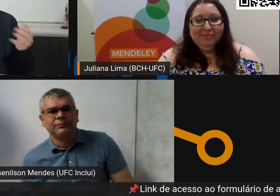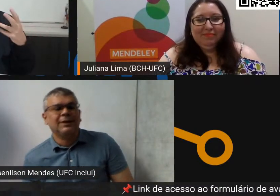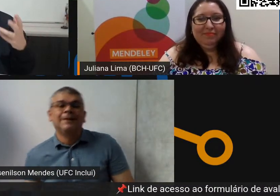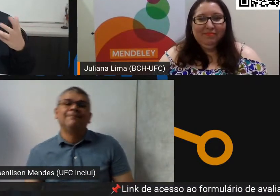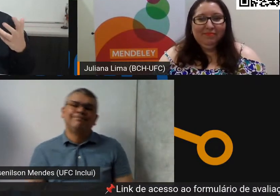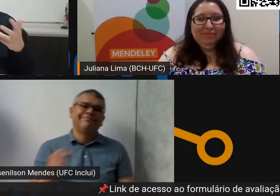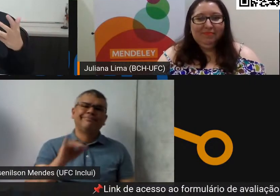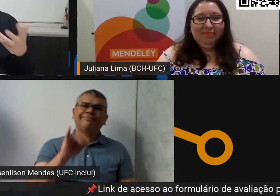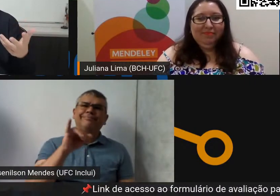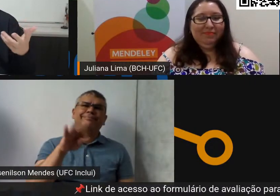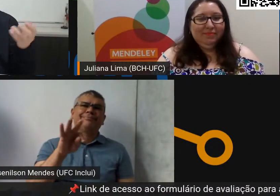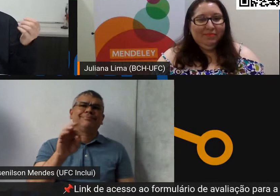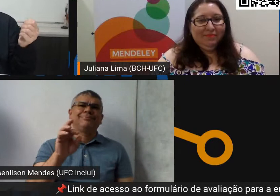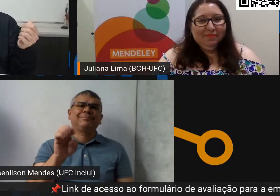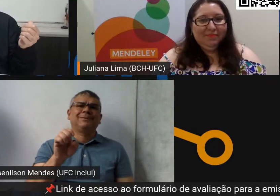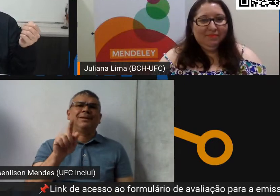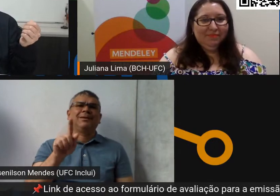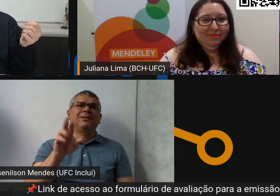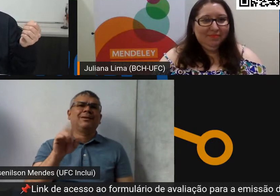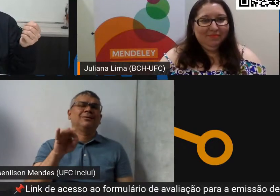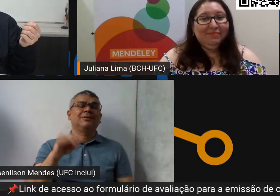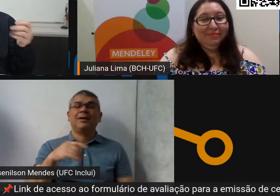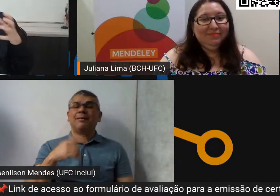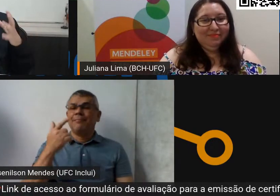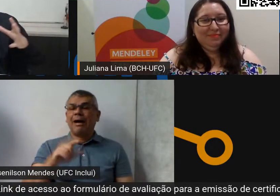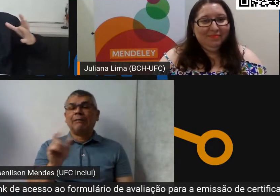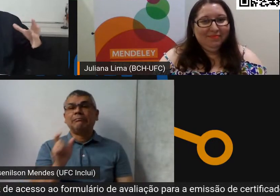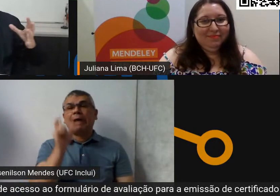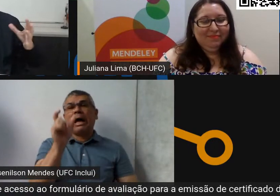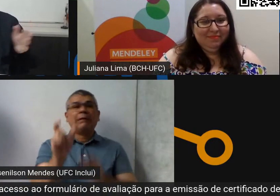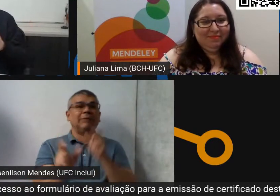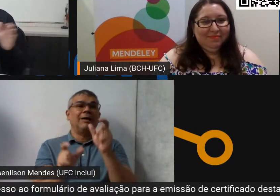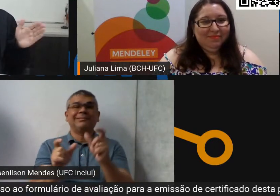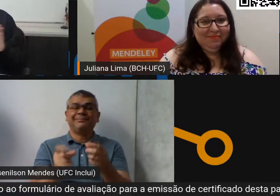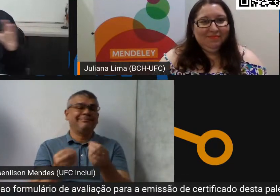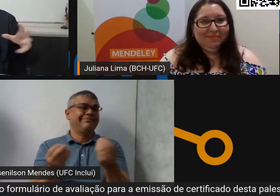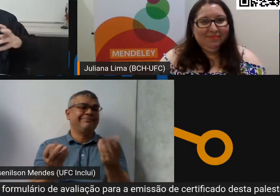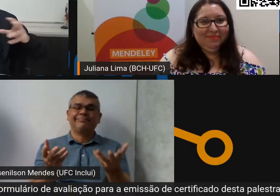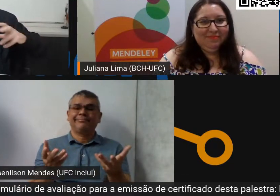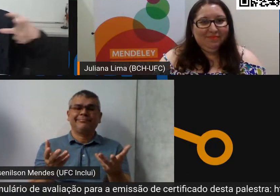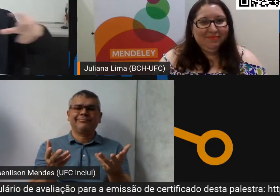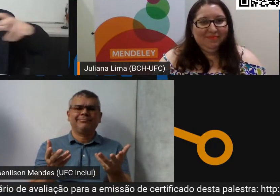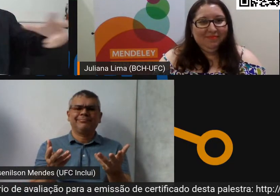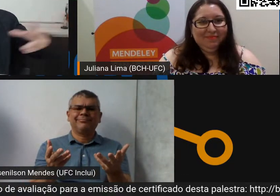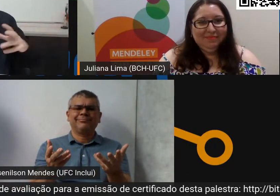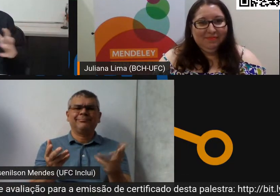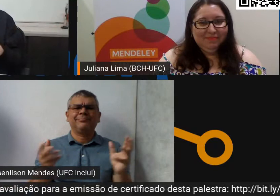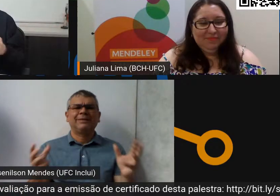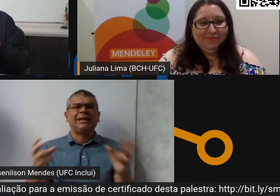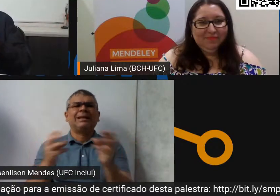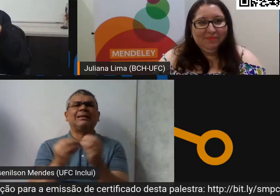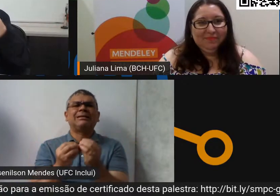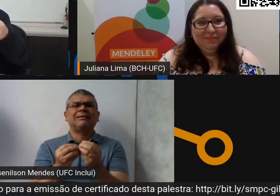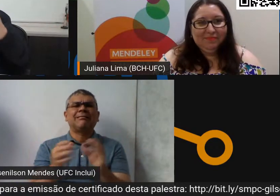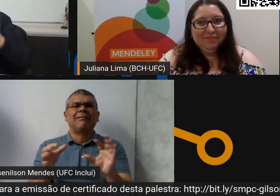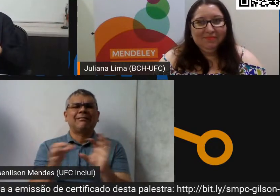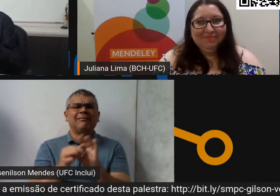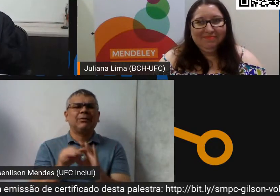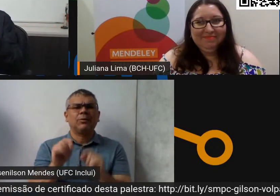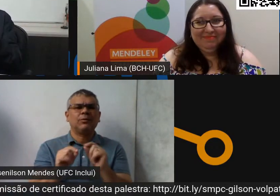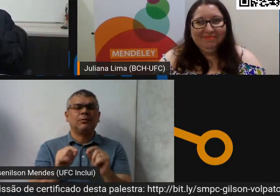para nada. Toda revisão é integrativa. Não importa. Integrar o quê? Integrar coisas. E normalmente você faz uma